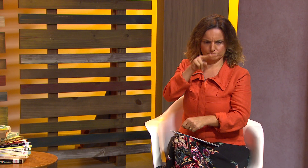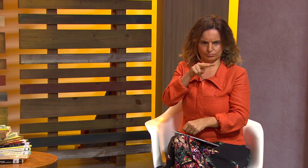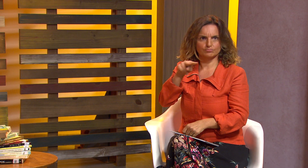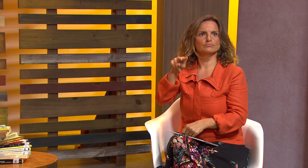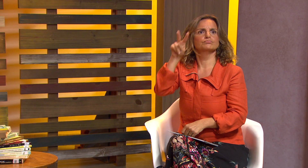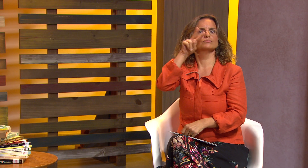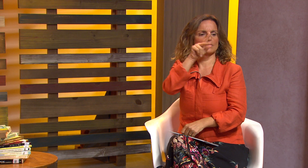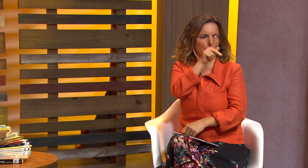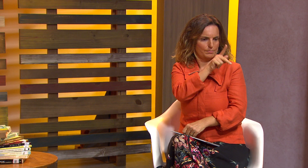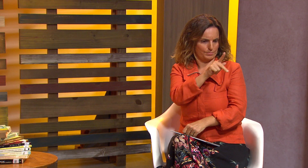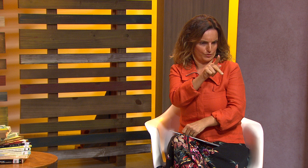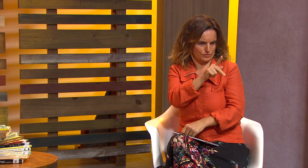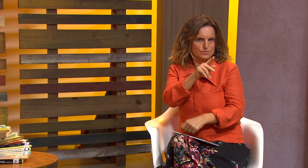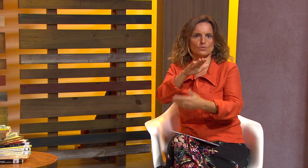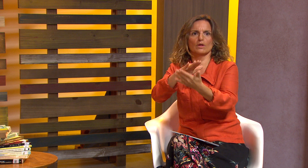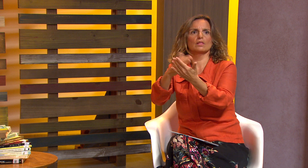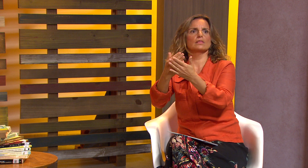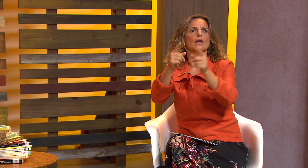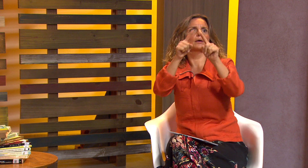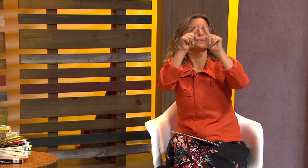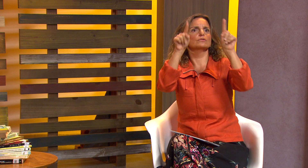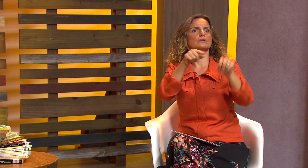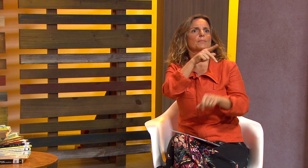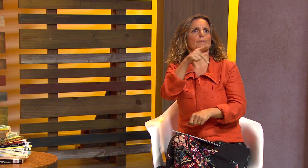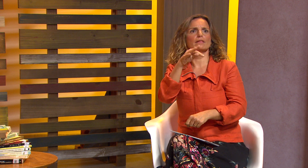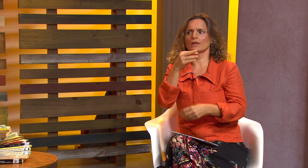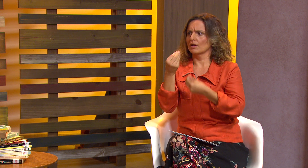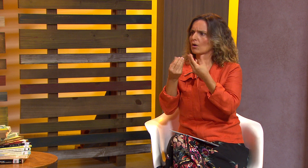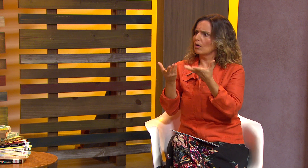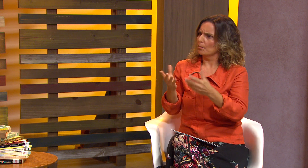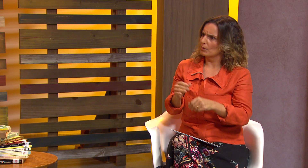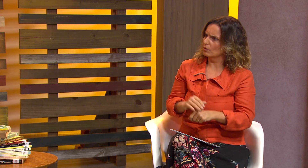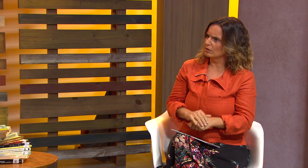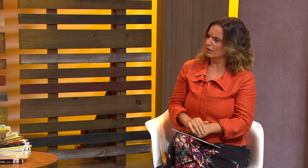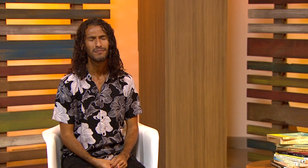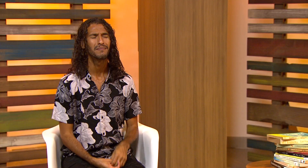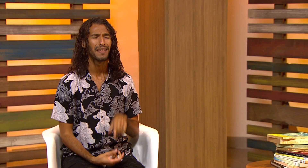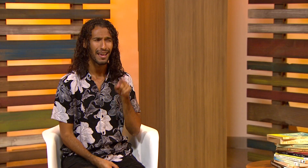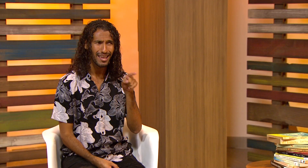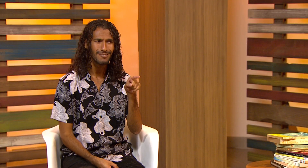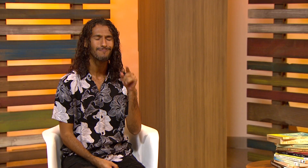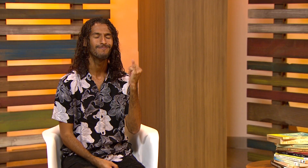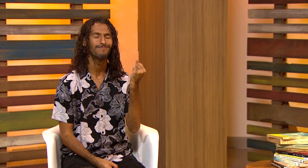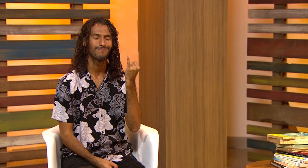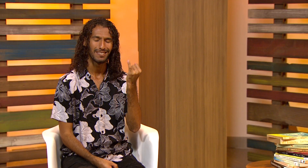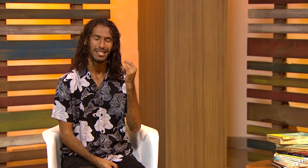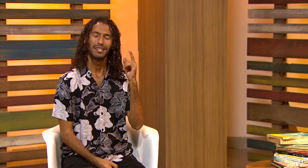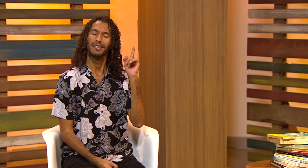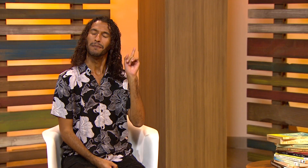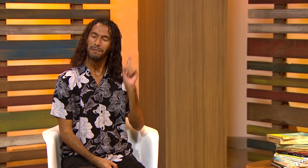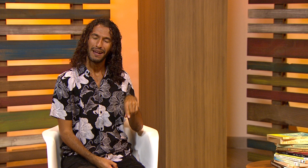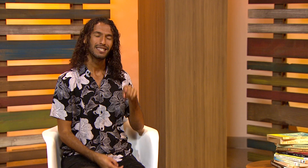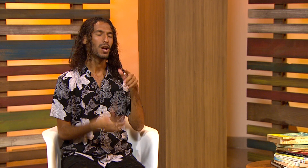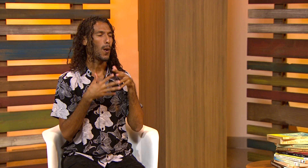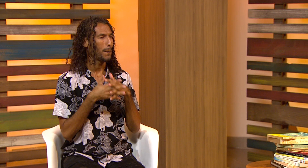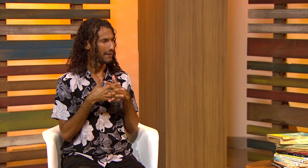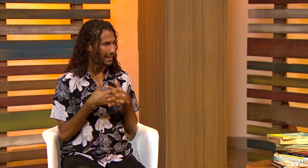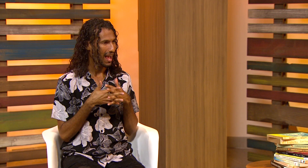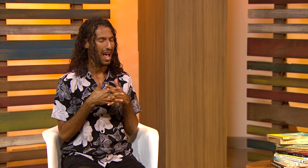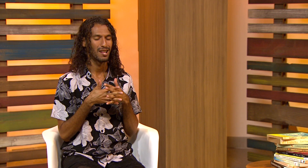com a tríade professor, intérprete e PowerPoint? Isso daí é realmente uma boa